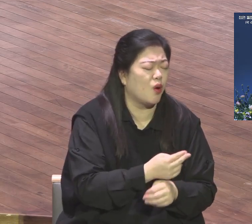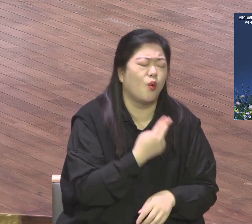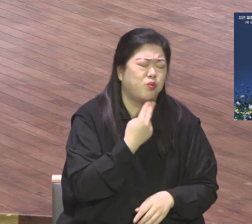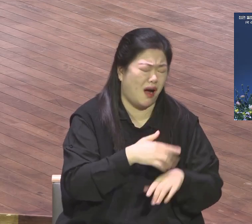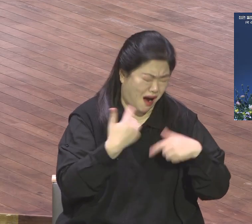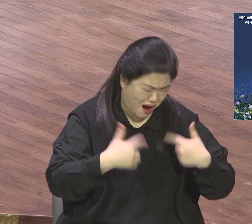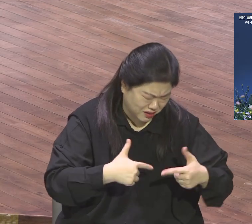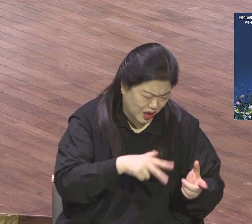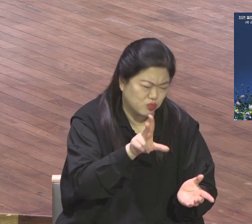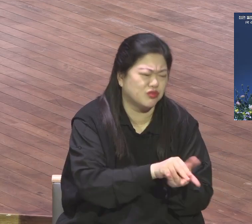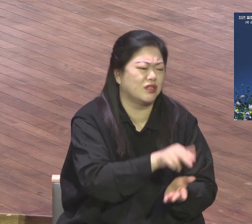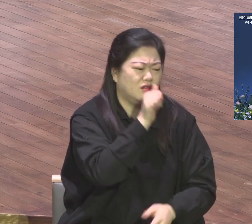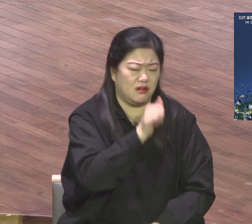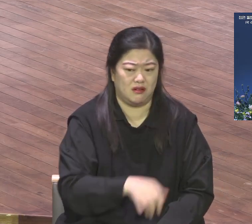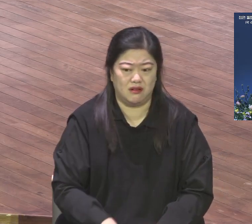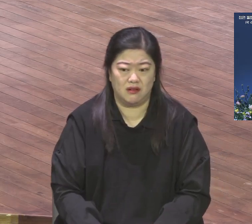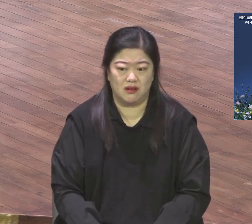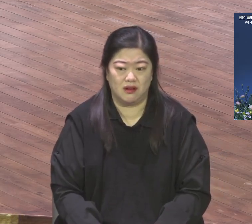것이 문제가 아니라